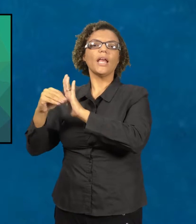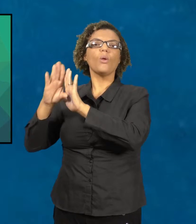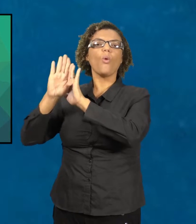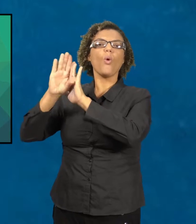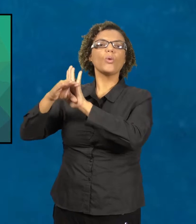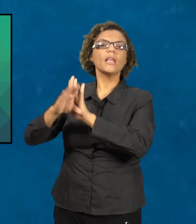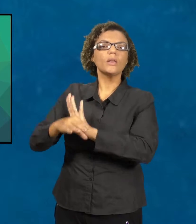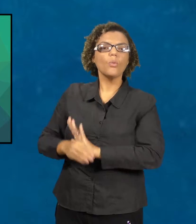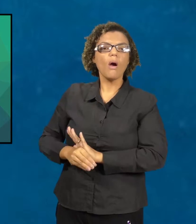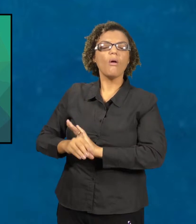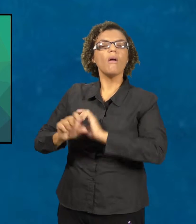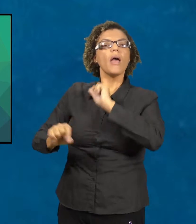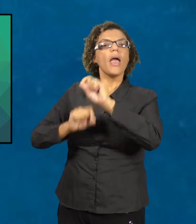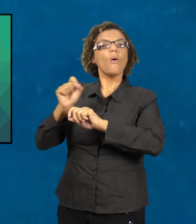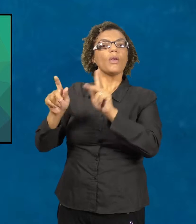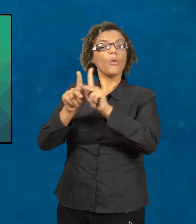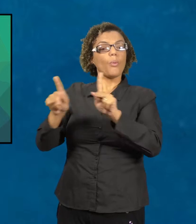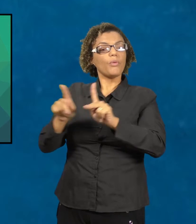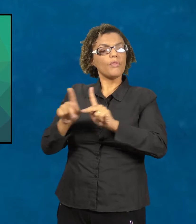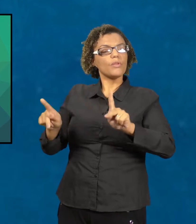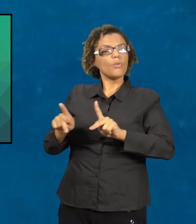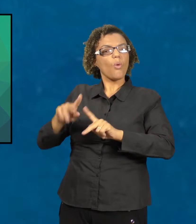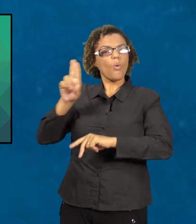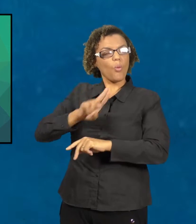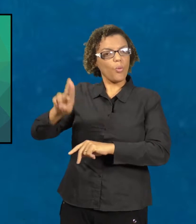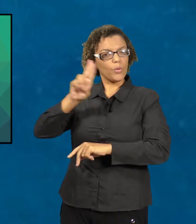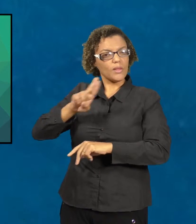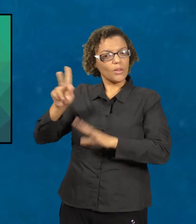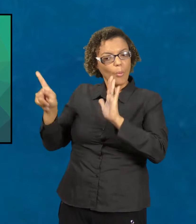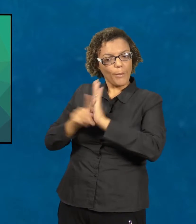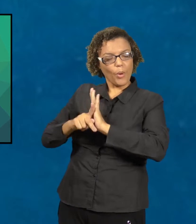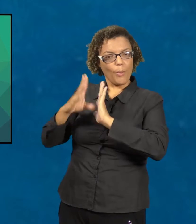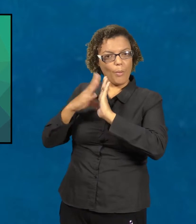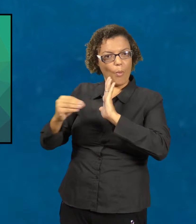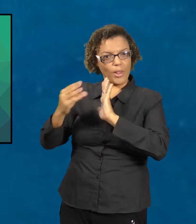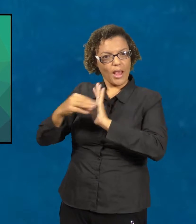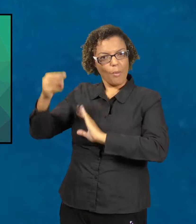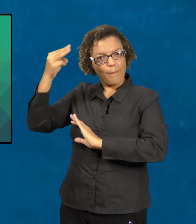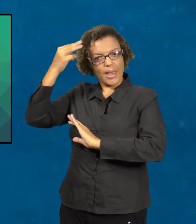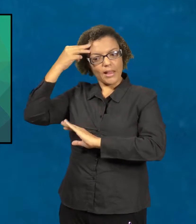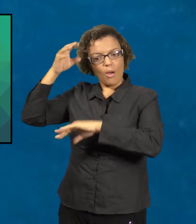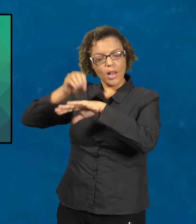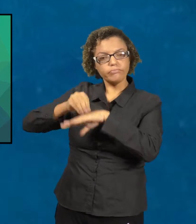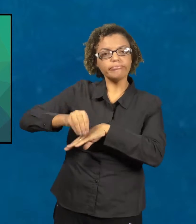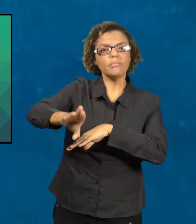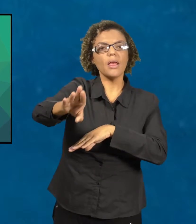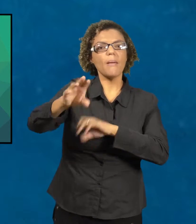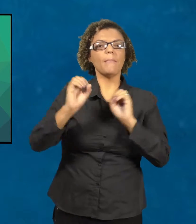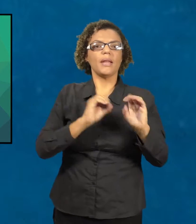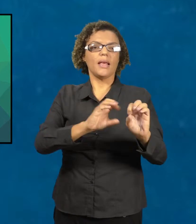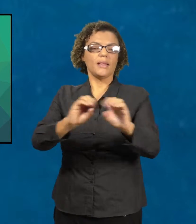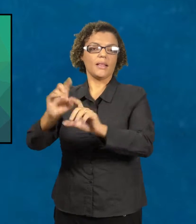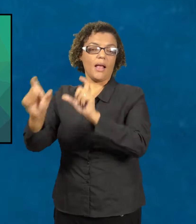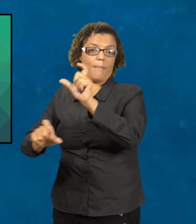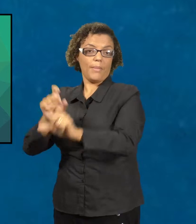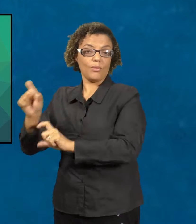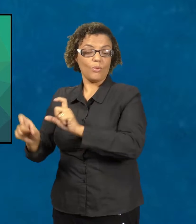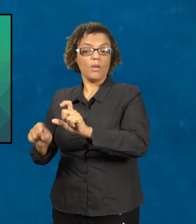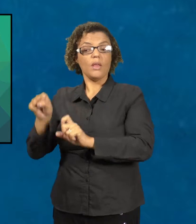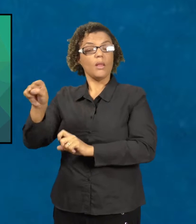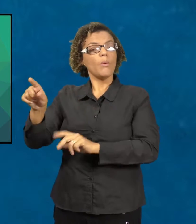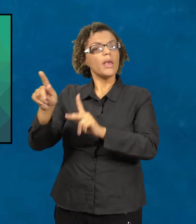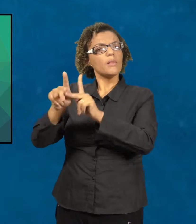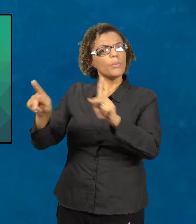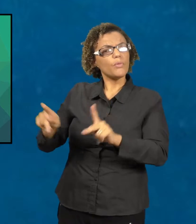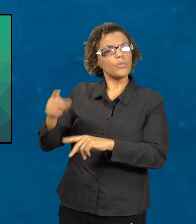externaliza do seu próprio modelo mental para ensinar alguém. Para o professor Marco Antônio, se um professor apresenta modelos